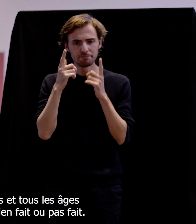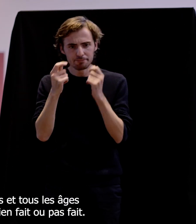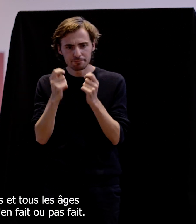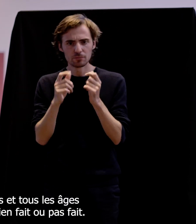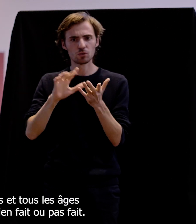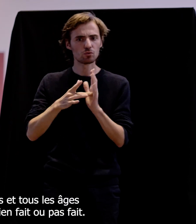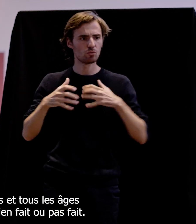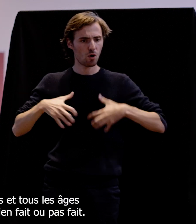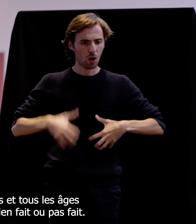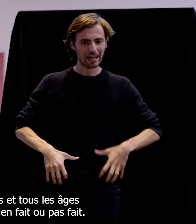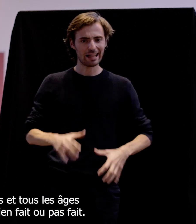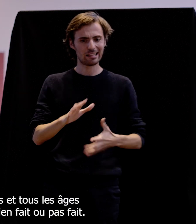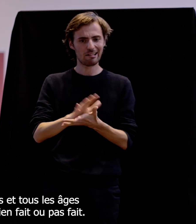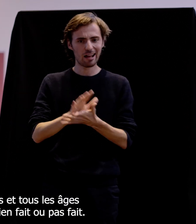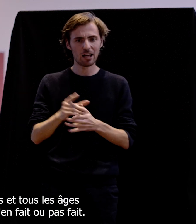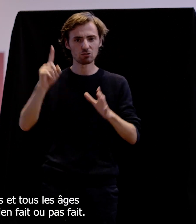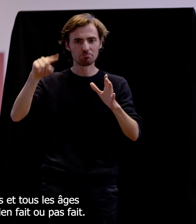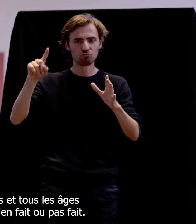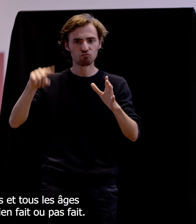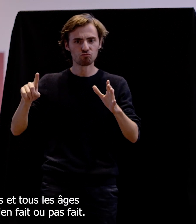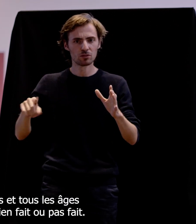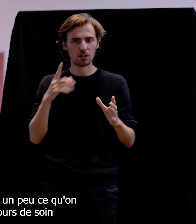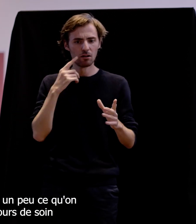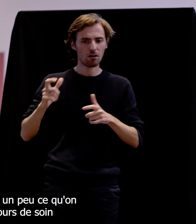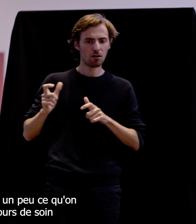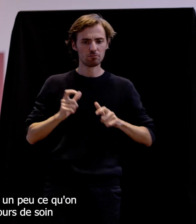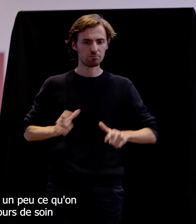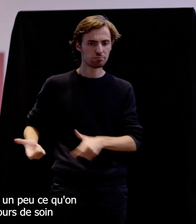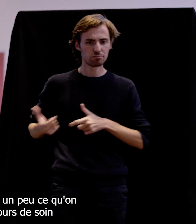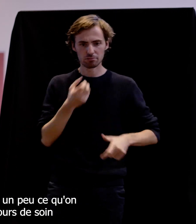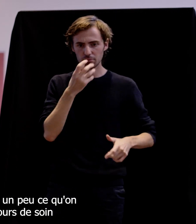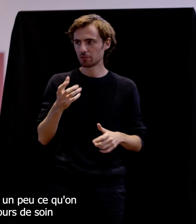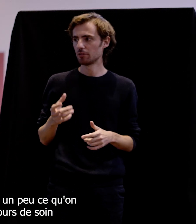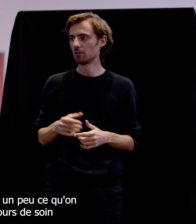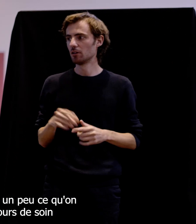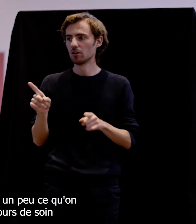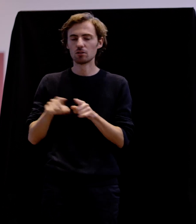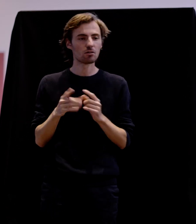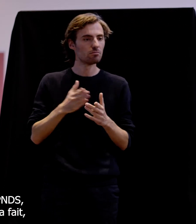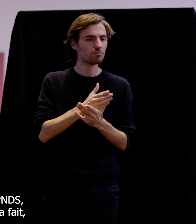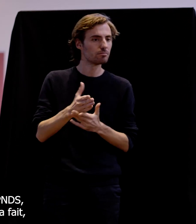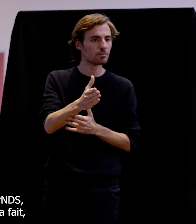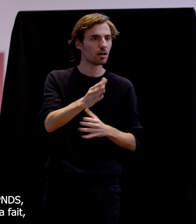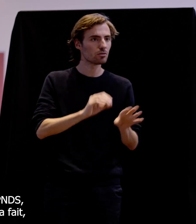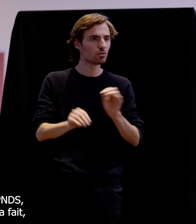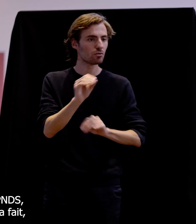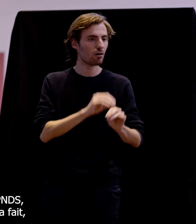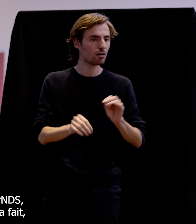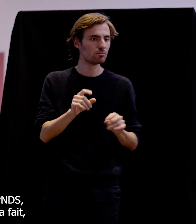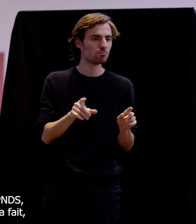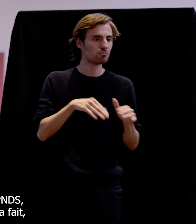les organes, tous les âges, et on coche si on l'a bien fait ou pas fait. C'est pareil idiot, c'est un peu ce qu'on appelle le parcours de soins dans le PNDS